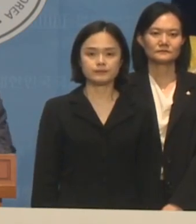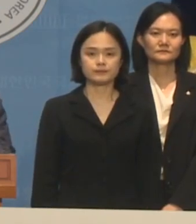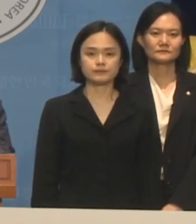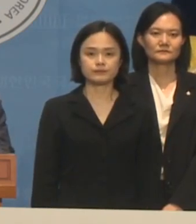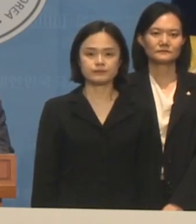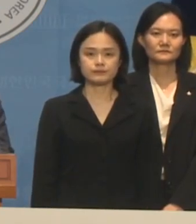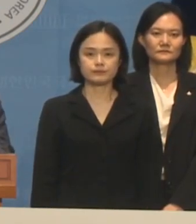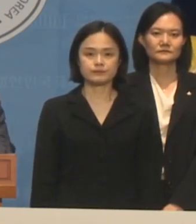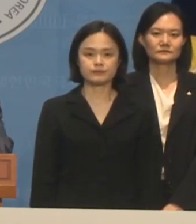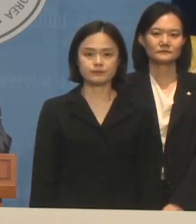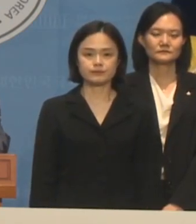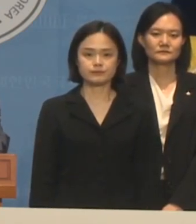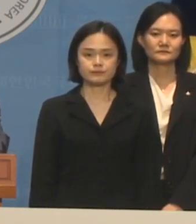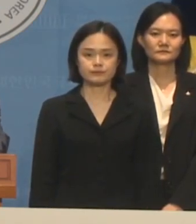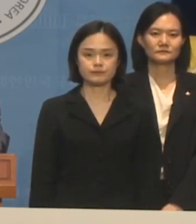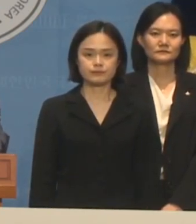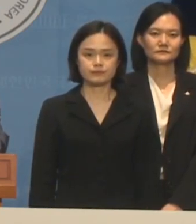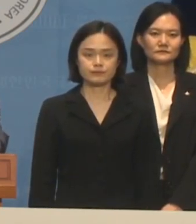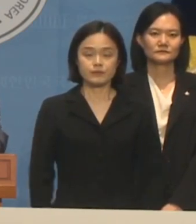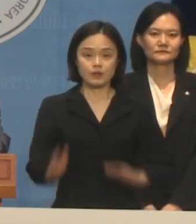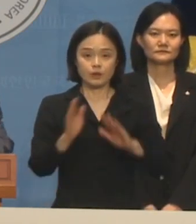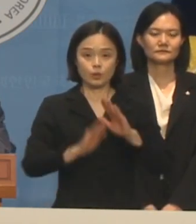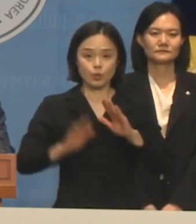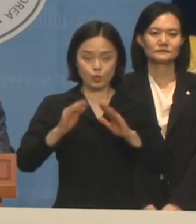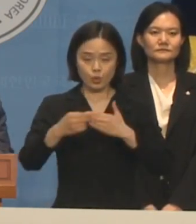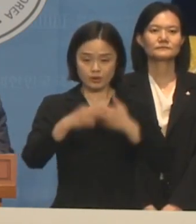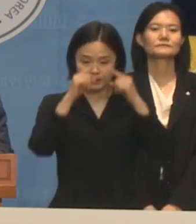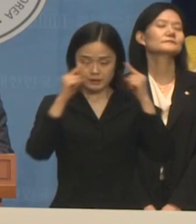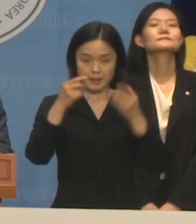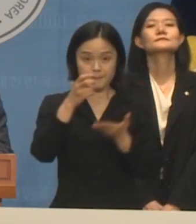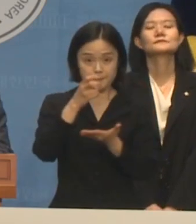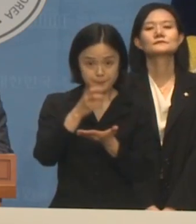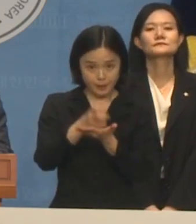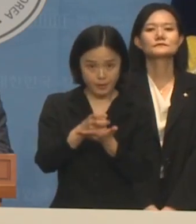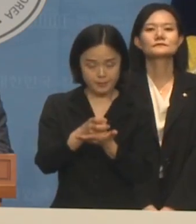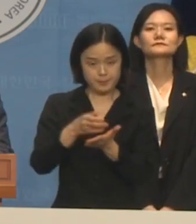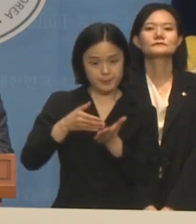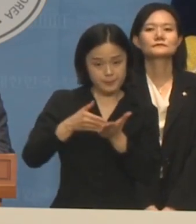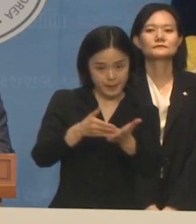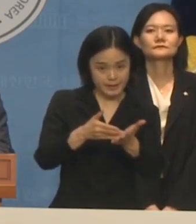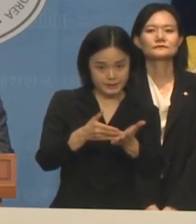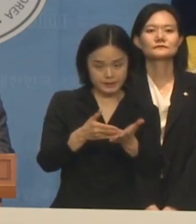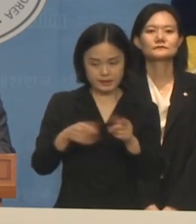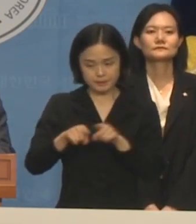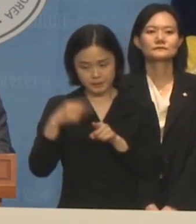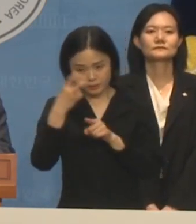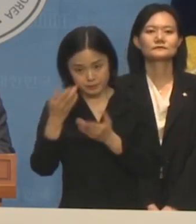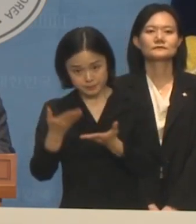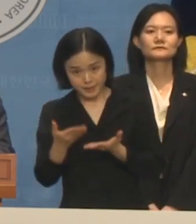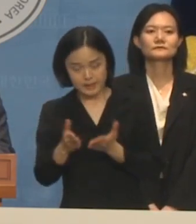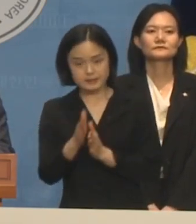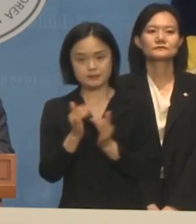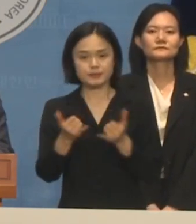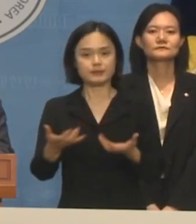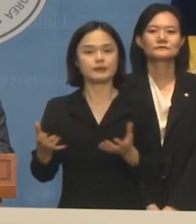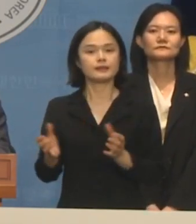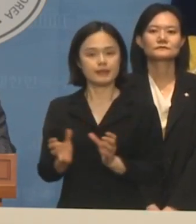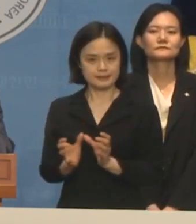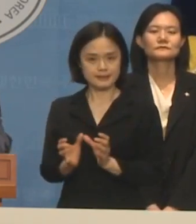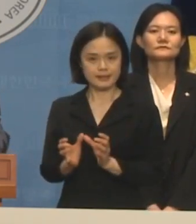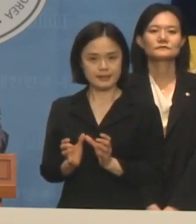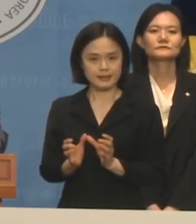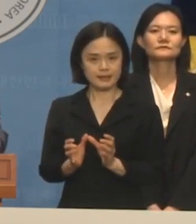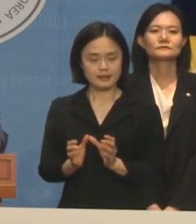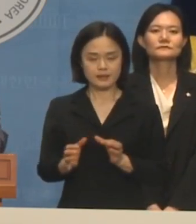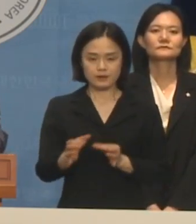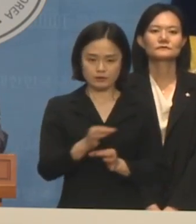기자회견문 낭독에 앞서 공공의대법 발의에 함께 검토해 주신 시민단체를 대표해 경제정의